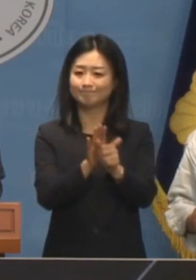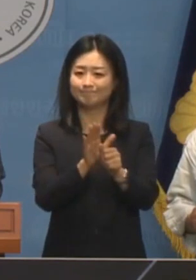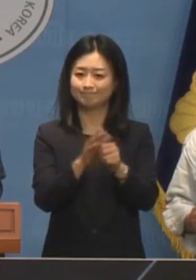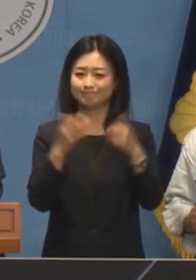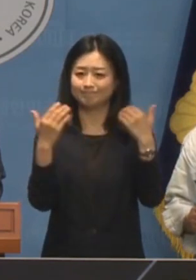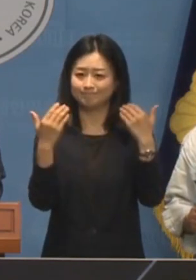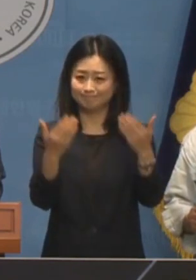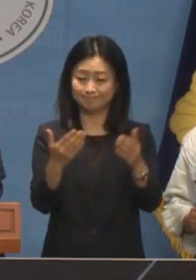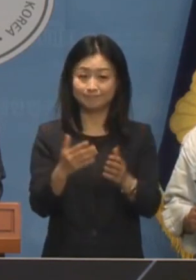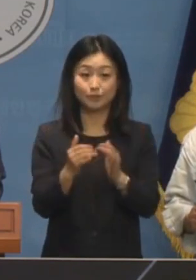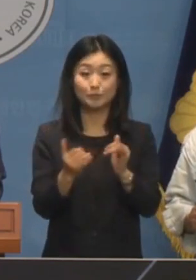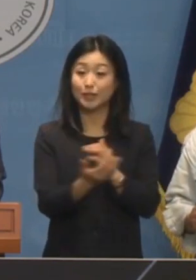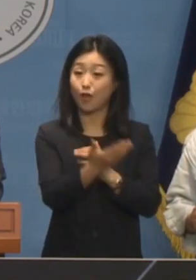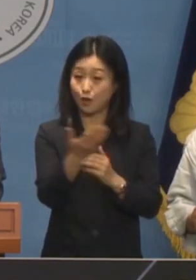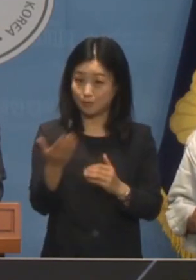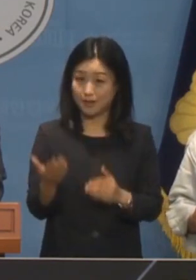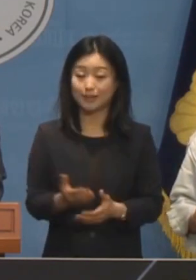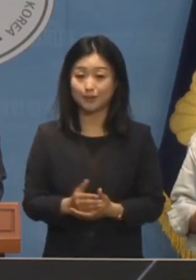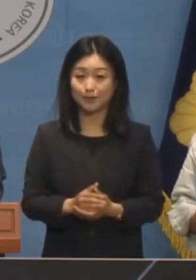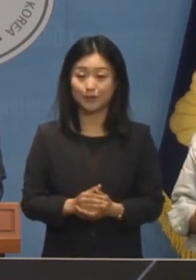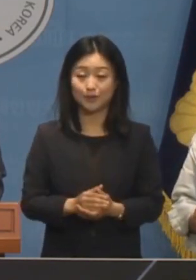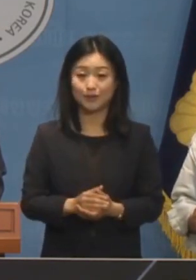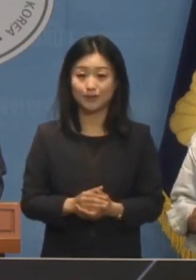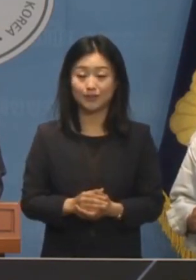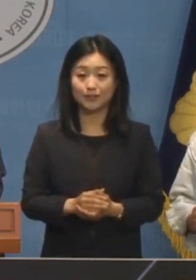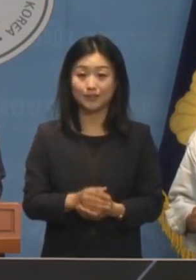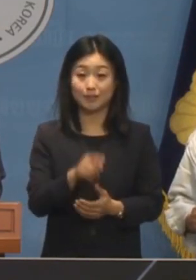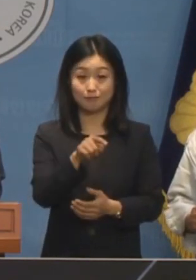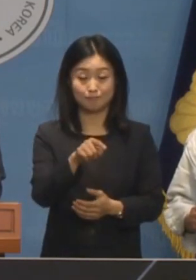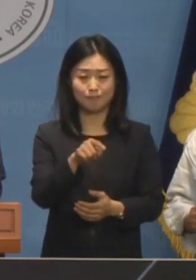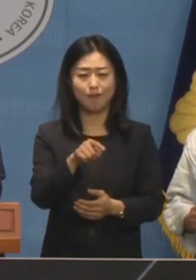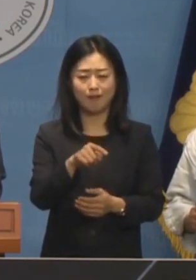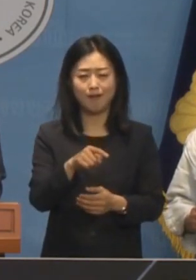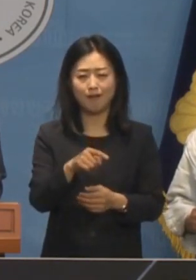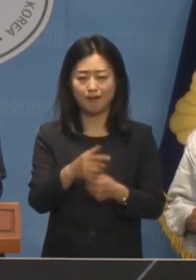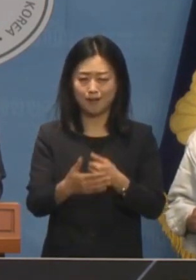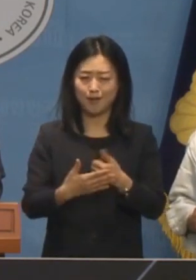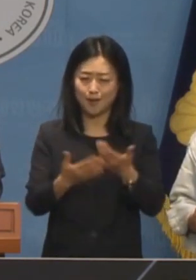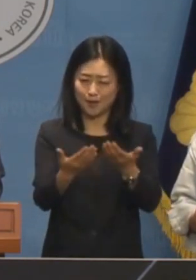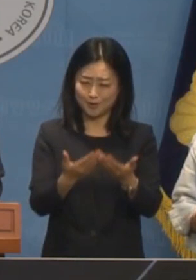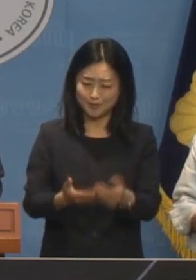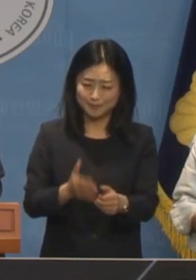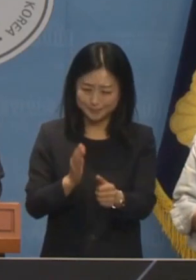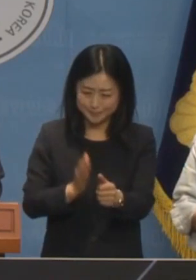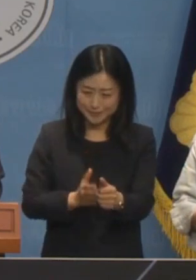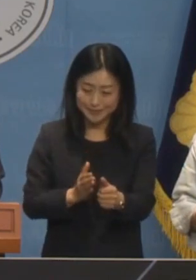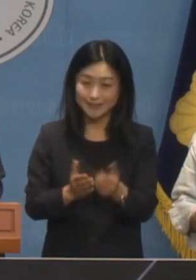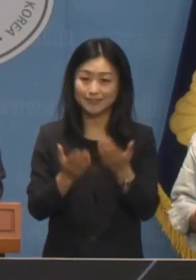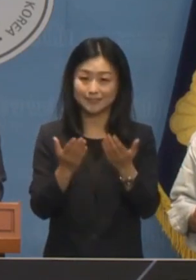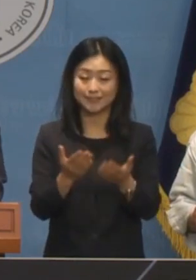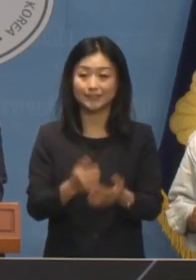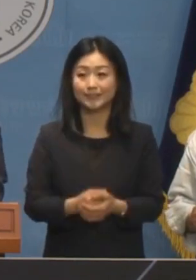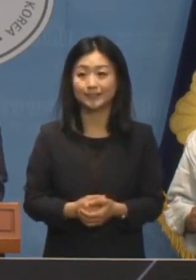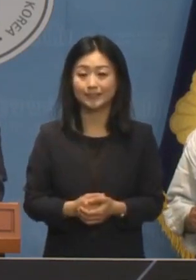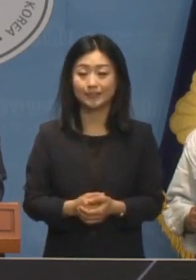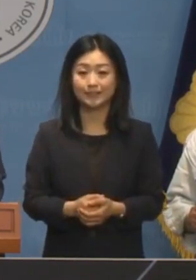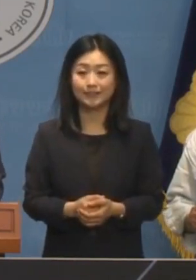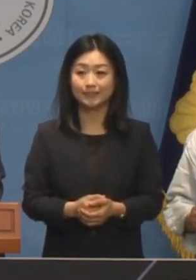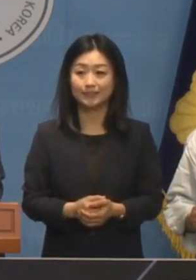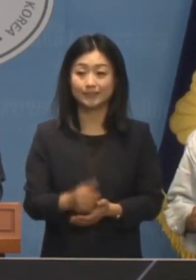강조하며 국민 여러분께도 그를 지지해 주실 것을 부탁을 드립니다.